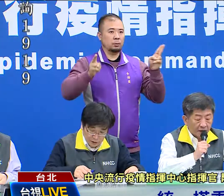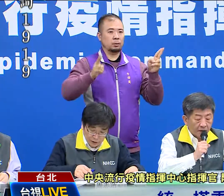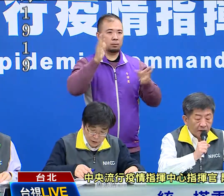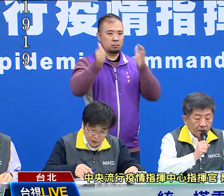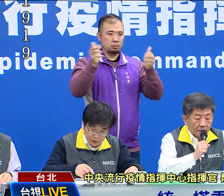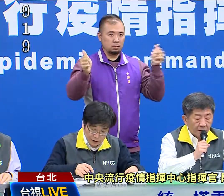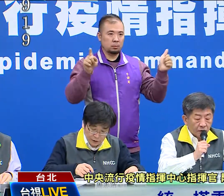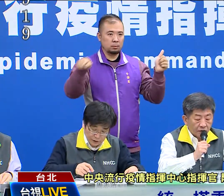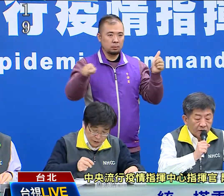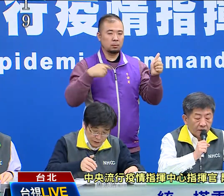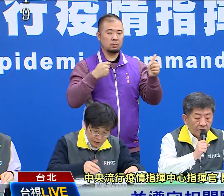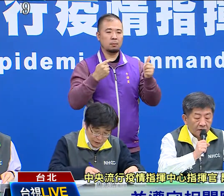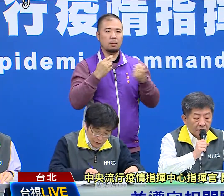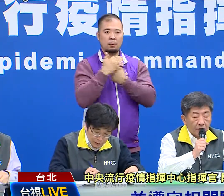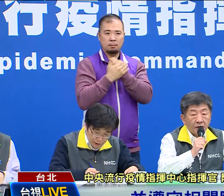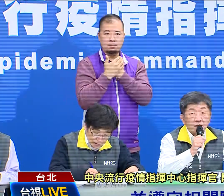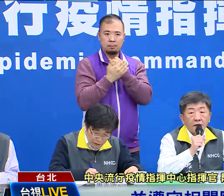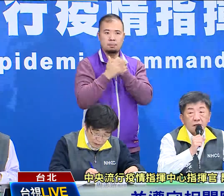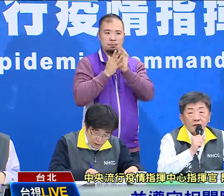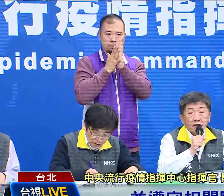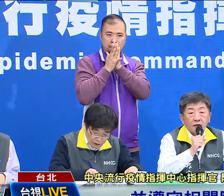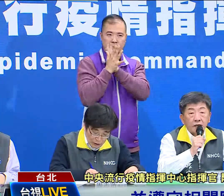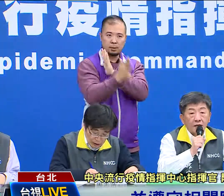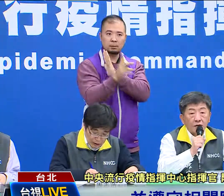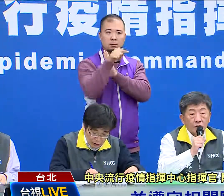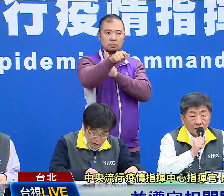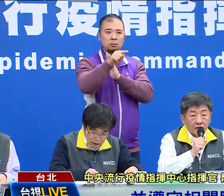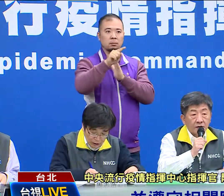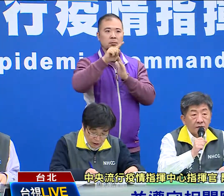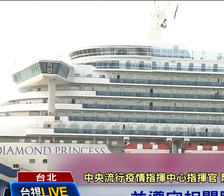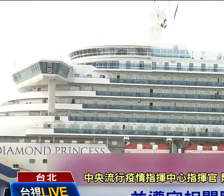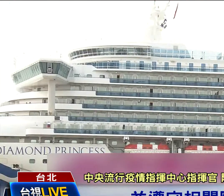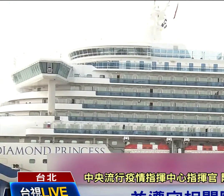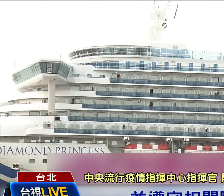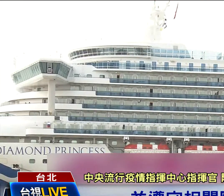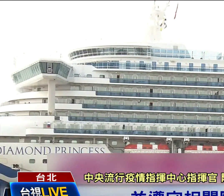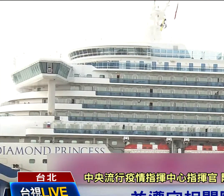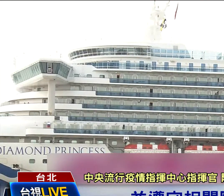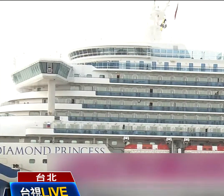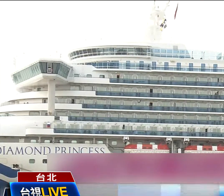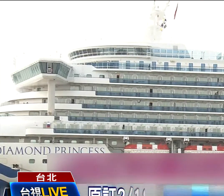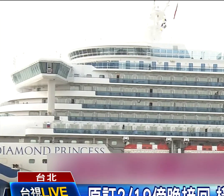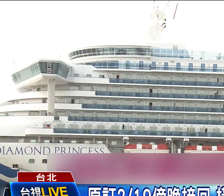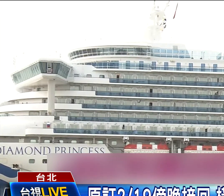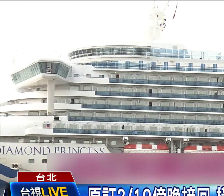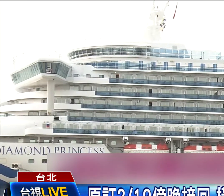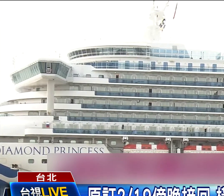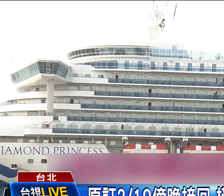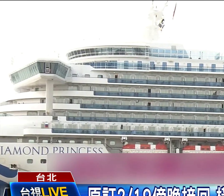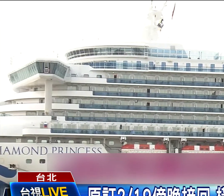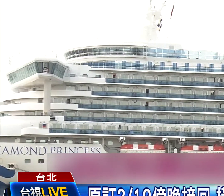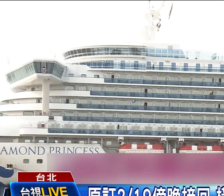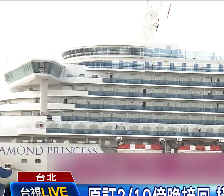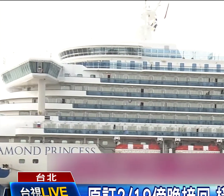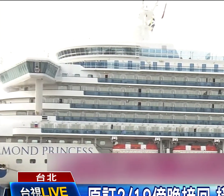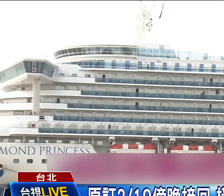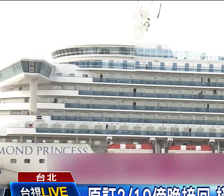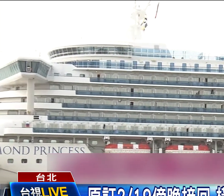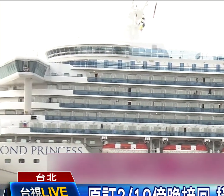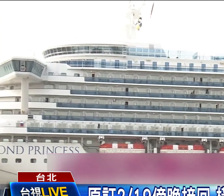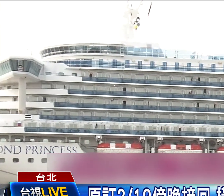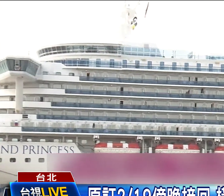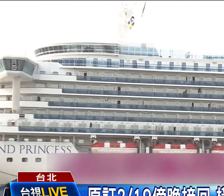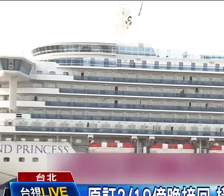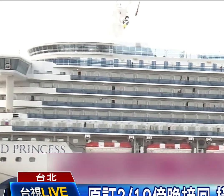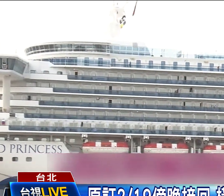回台，并遵守相关隔离检疫的措施。 宣布把邮轮视为武汉肺炎感染区，因为邮轮